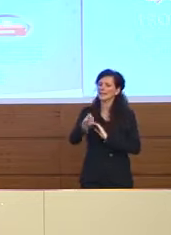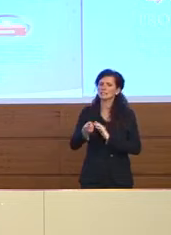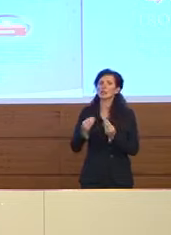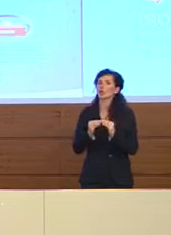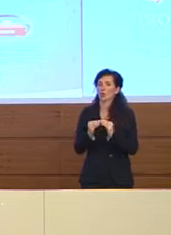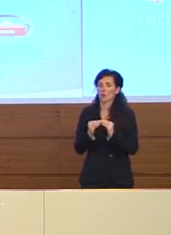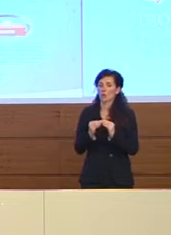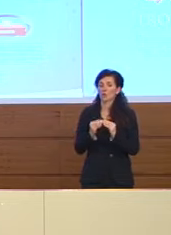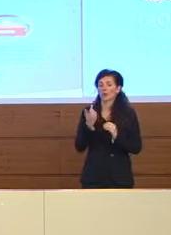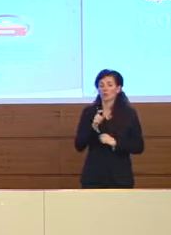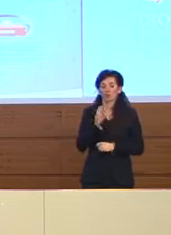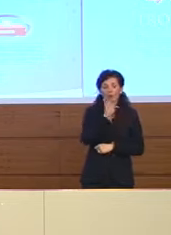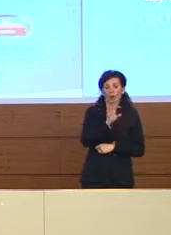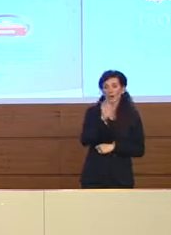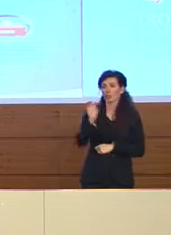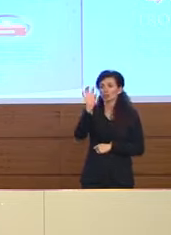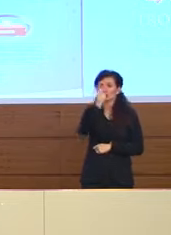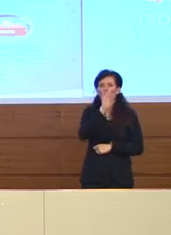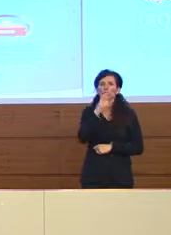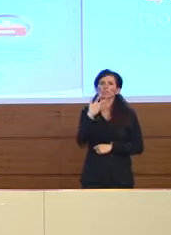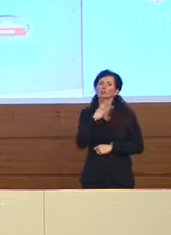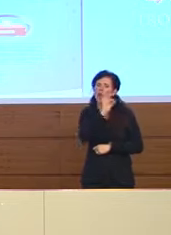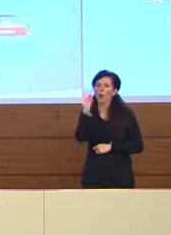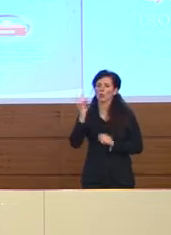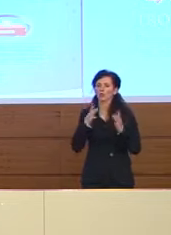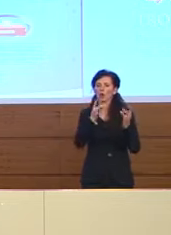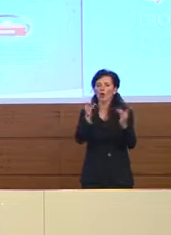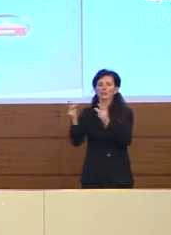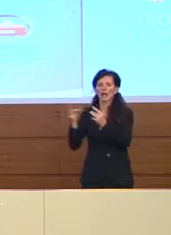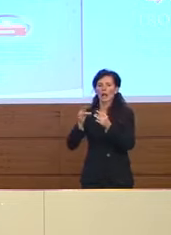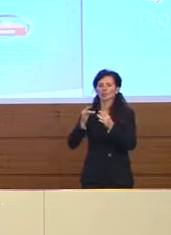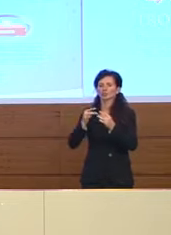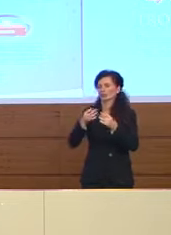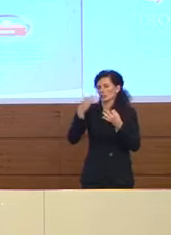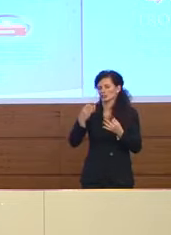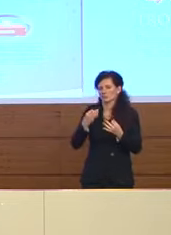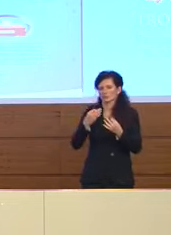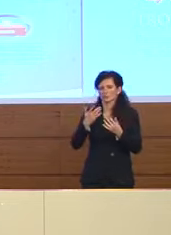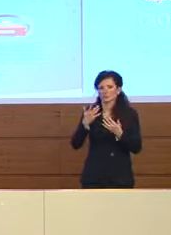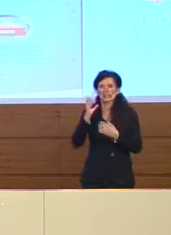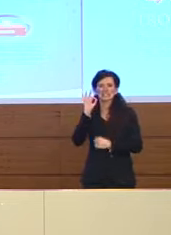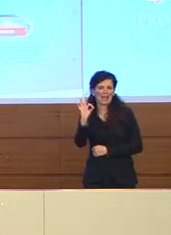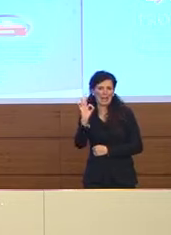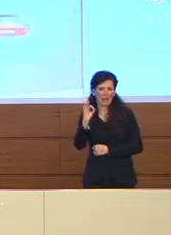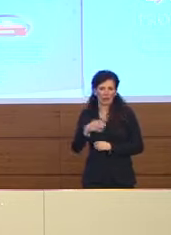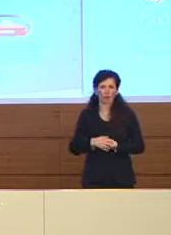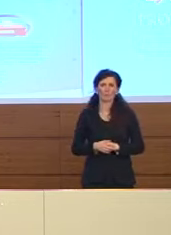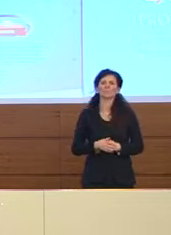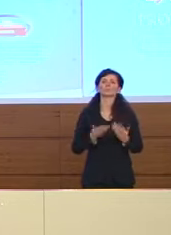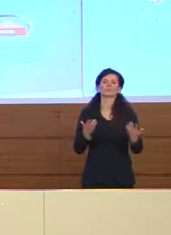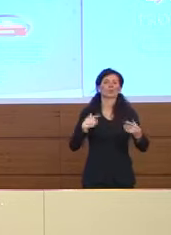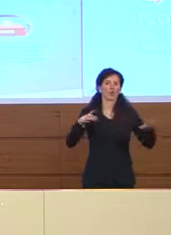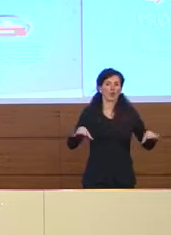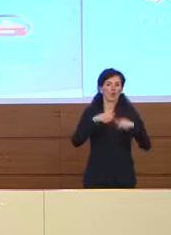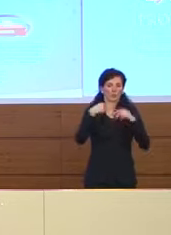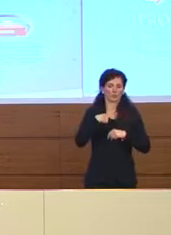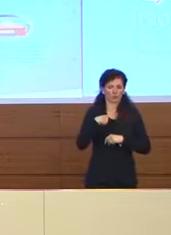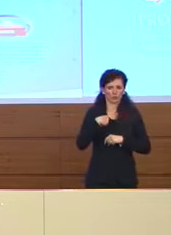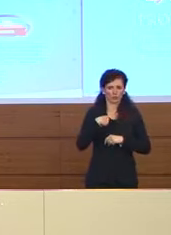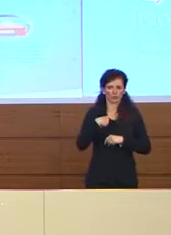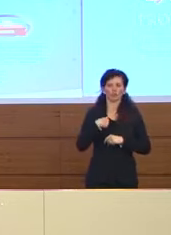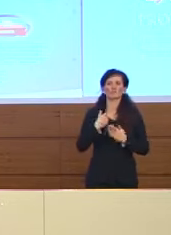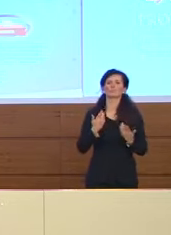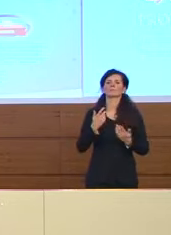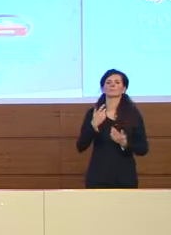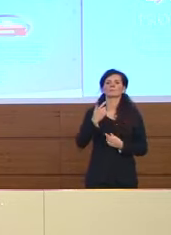i contagi sono vicini allo zero grazie mille parto io dalla prima parte della domanda sappiamo